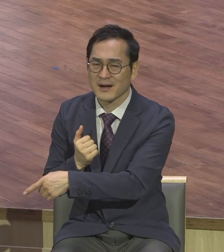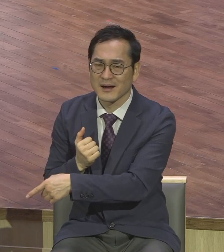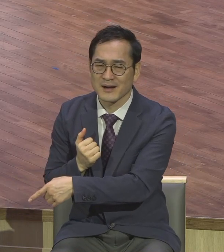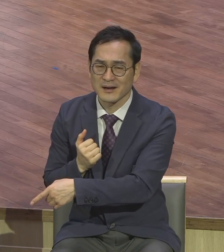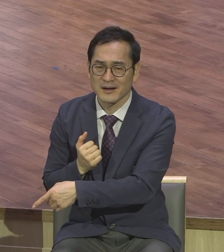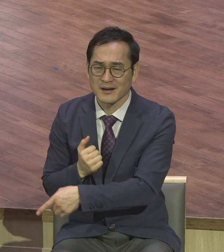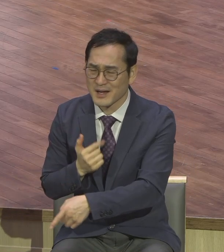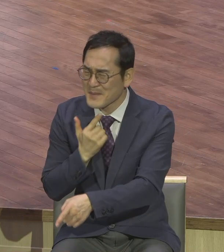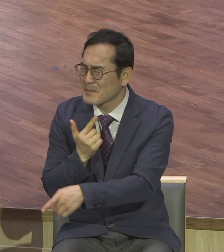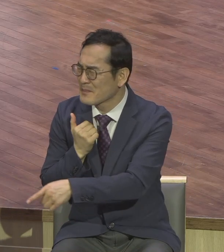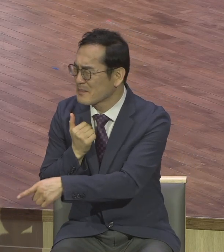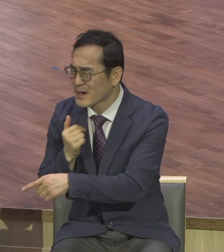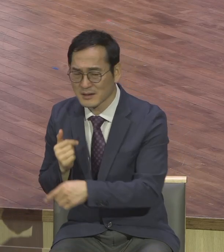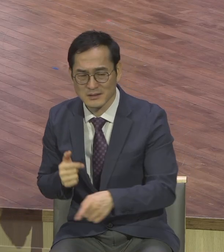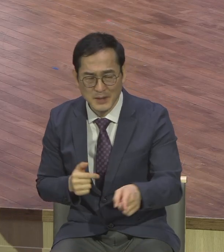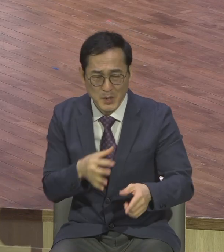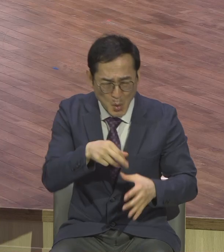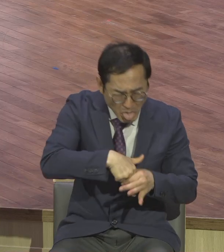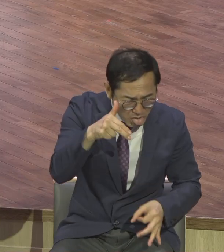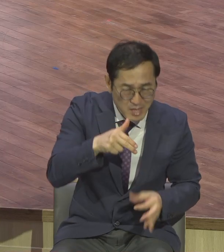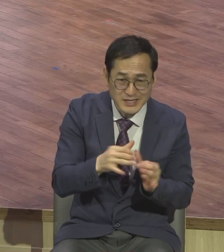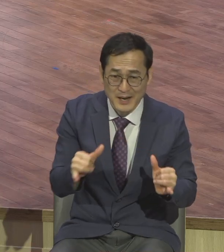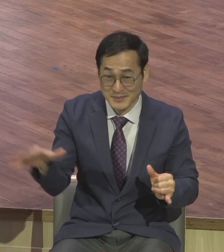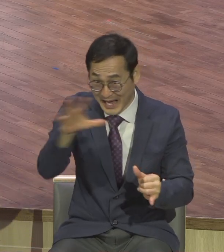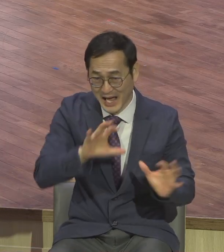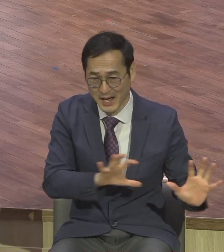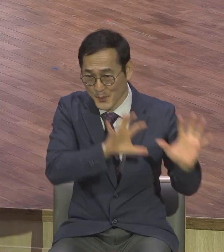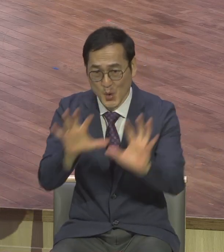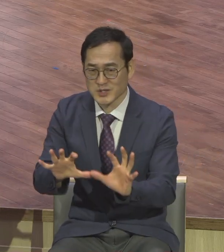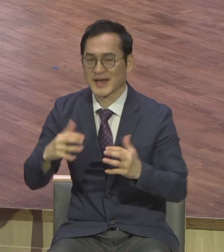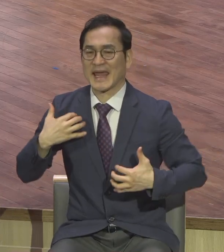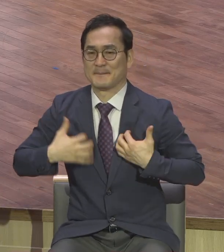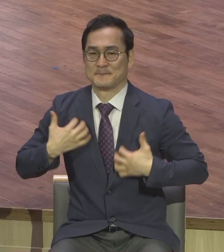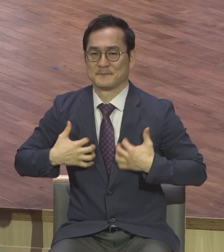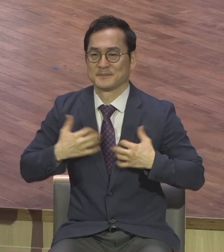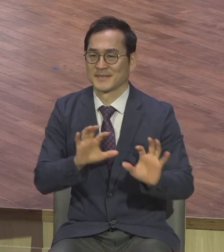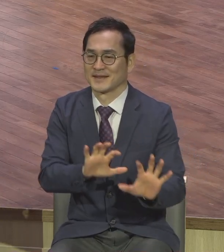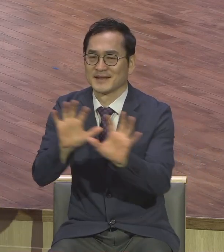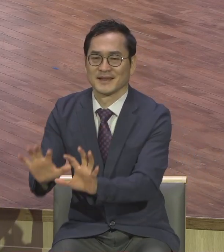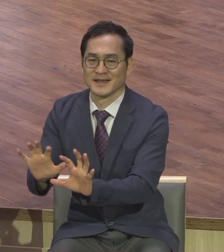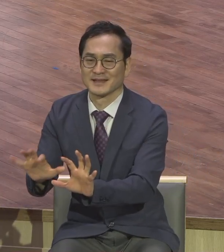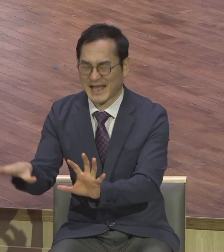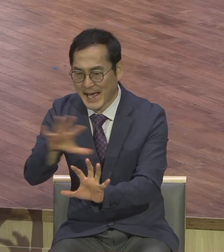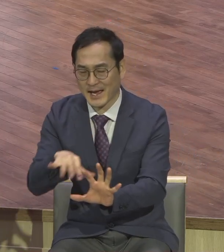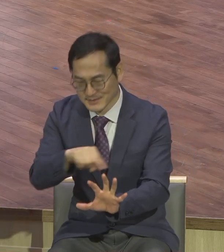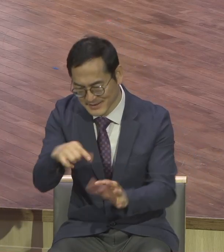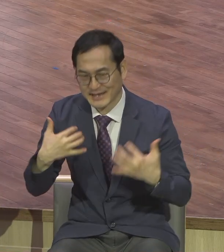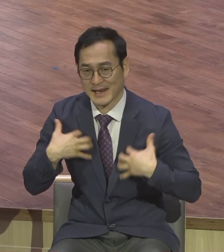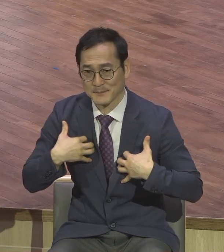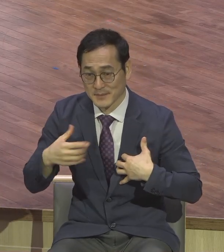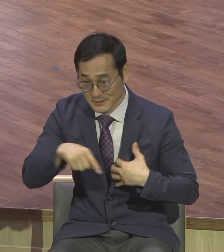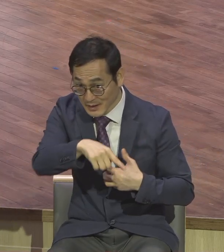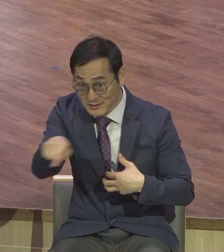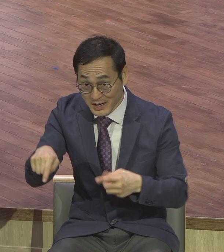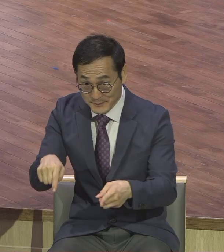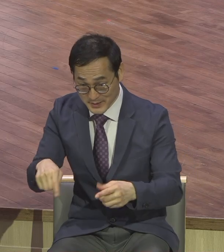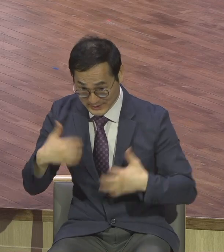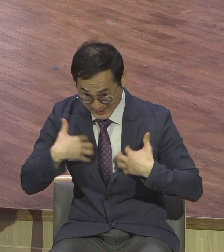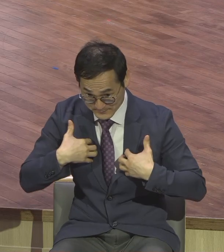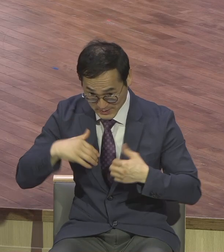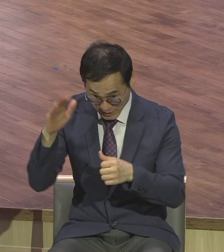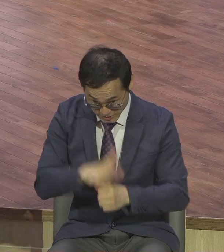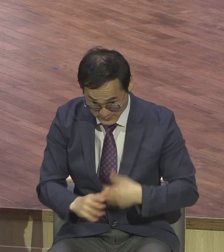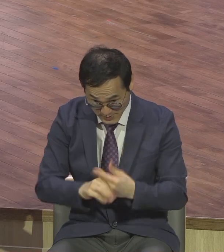게임. 서로 죽여, 서로 죽여. 마지막 남은 돈 다 줘. 456억. 바로